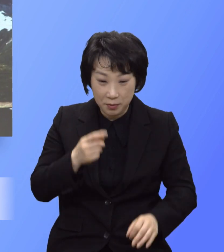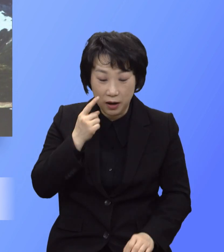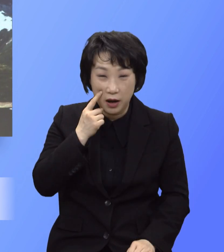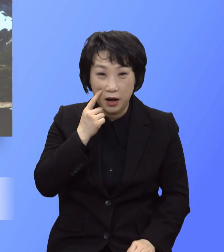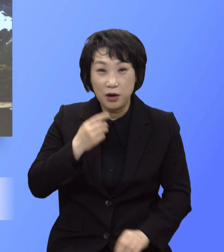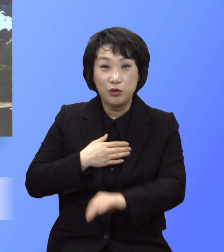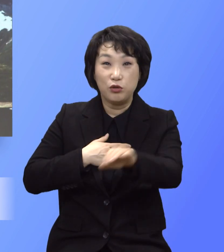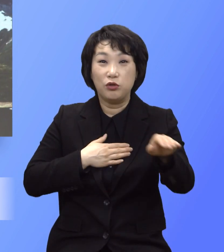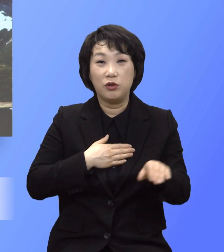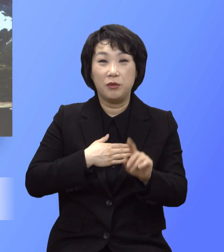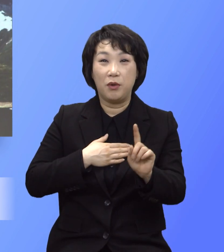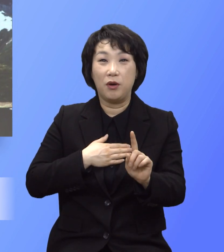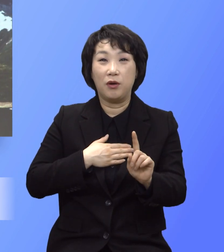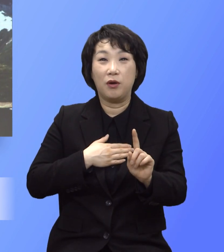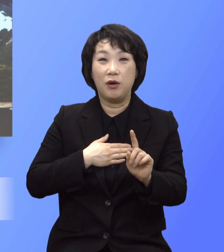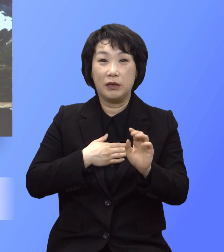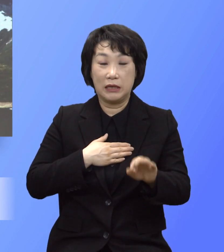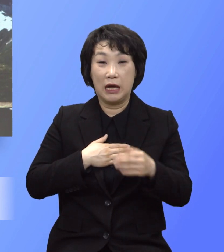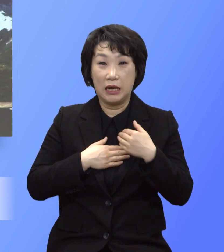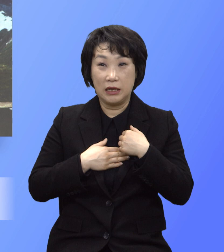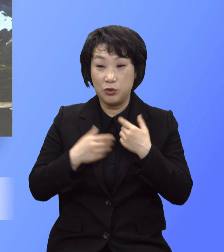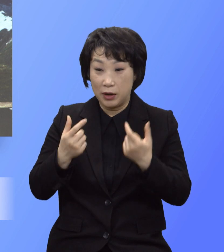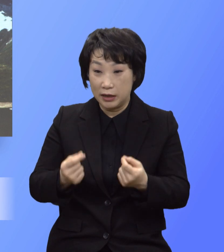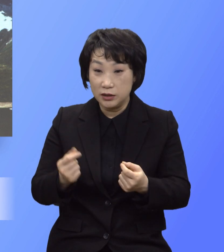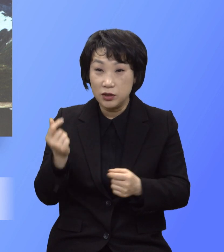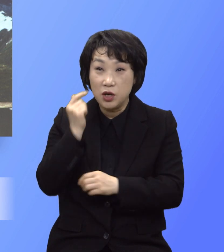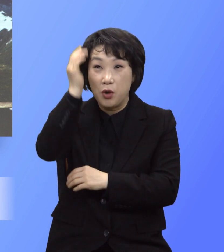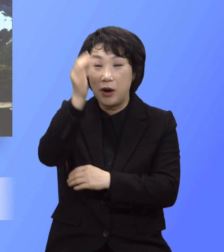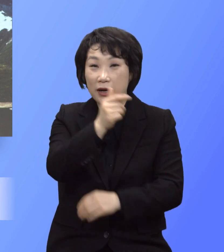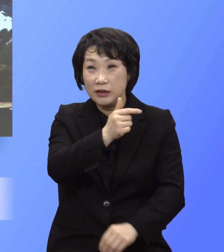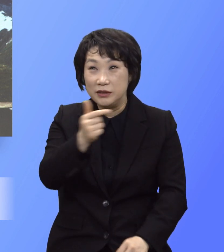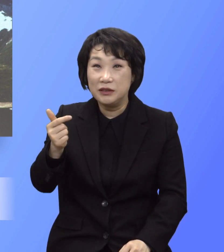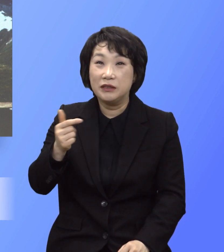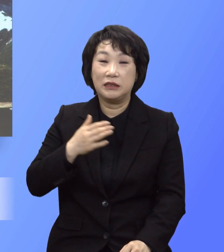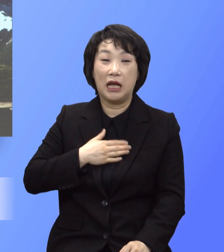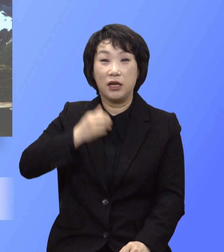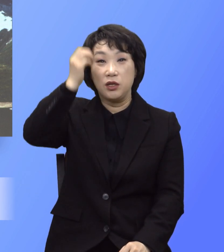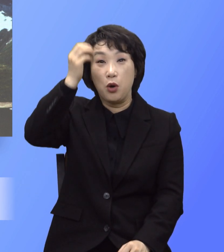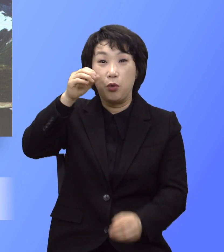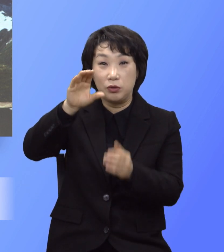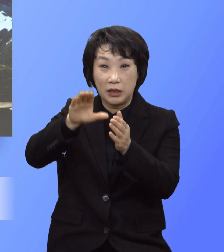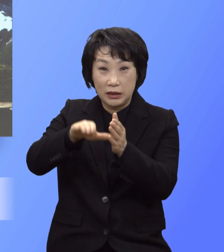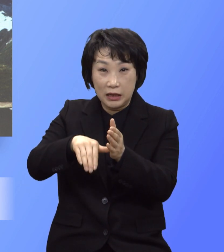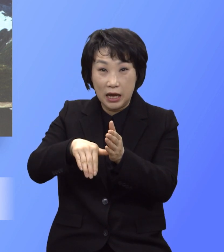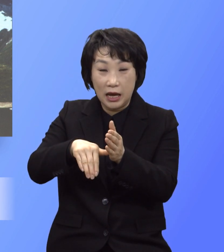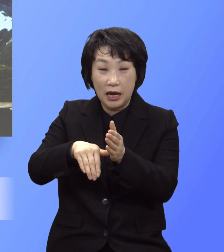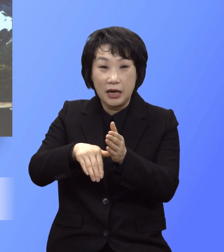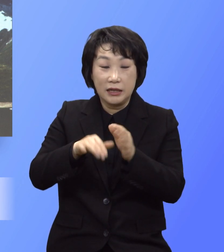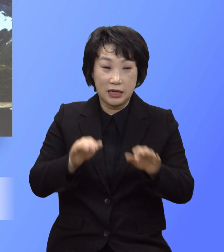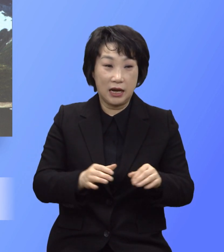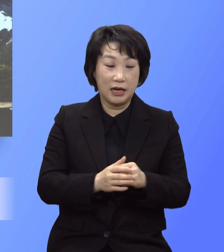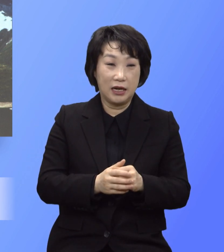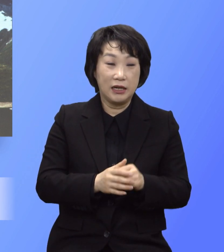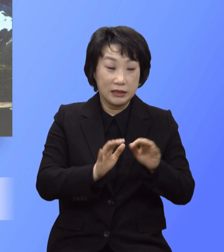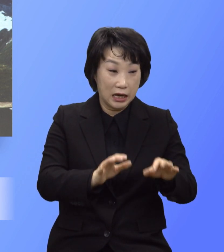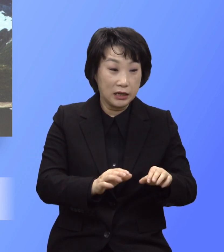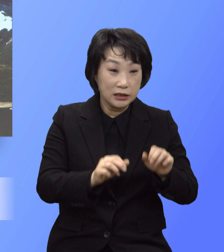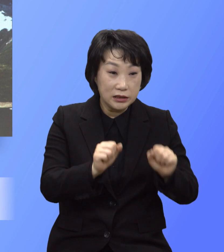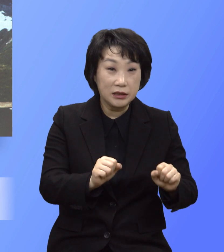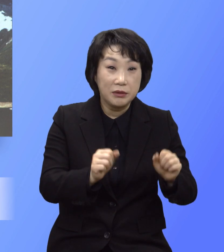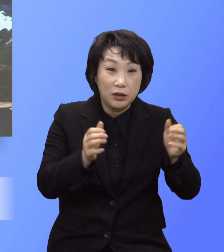우리들 자신이 그런 영광스러운 내 영혼의 때 이 땅의 수고를